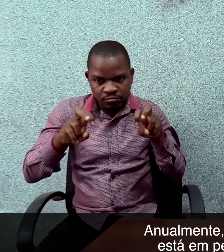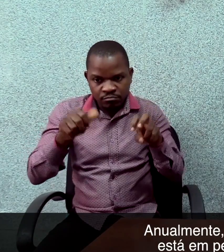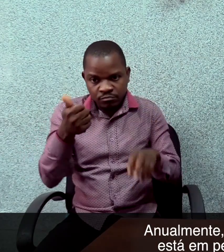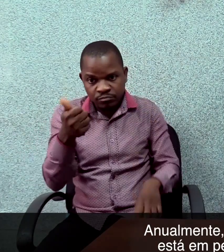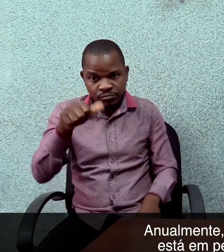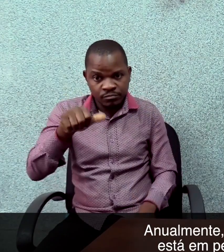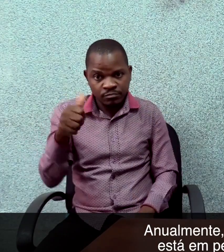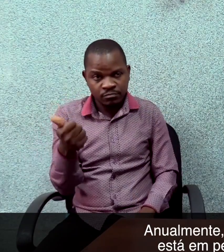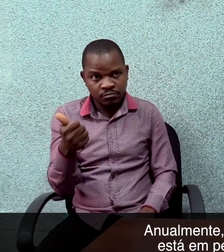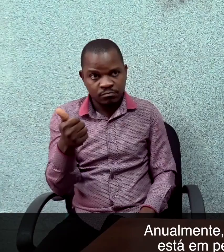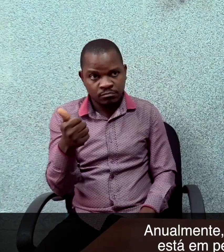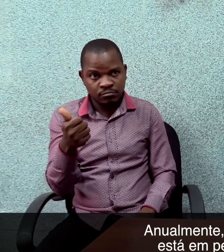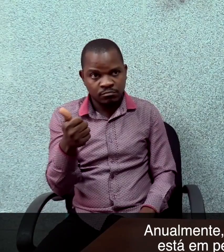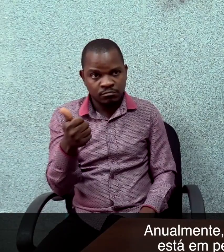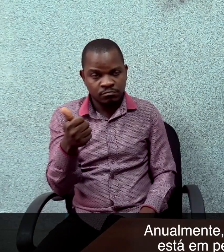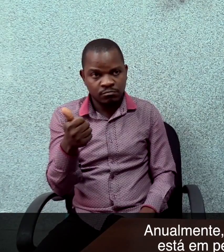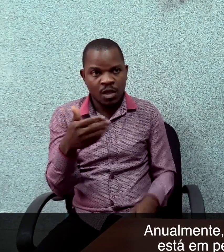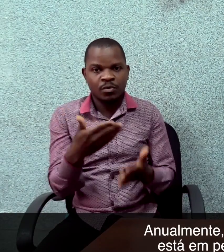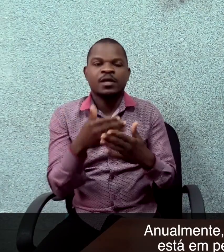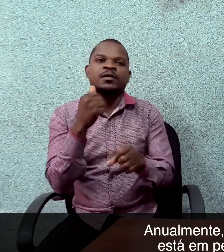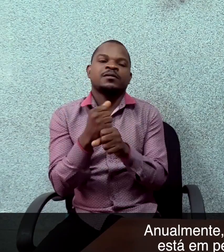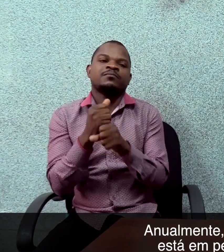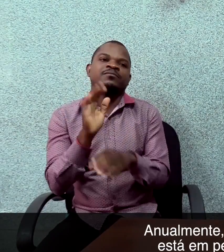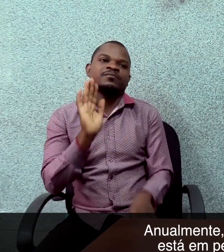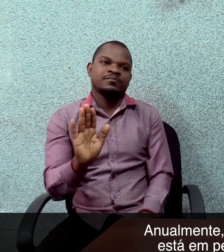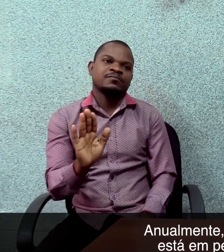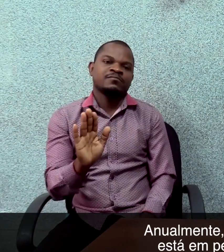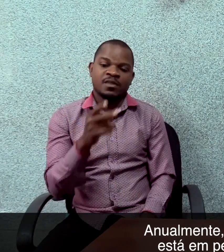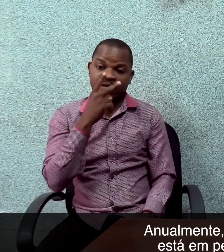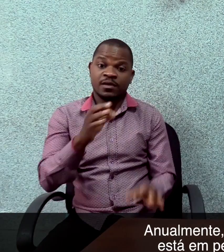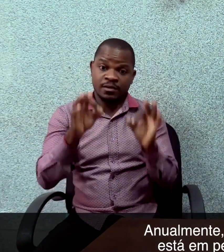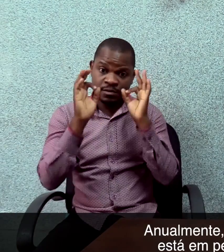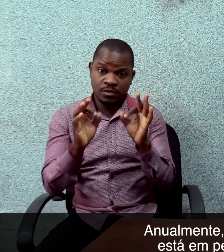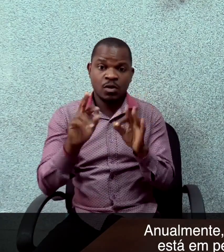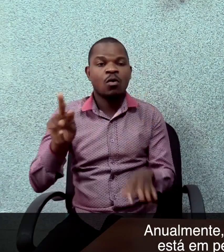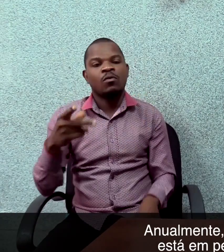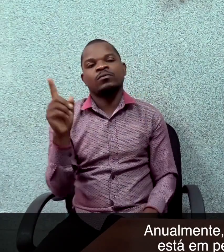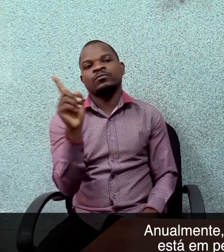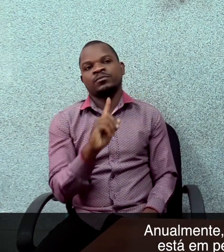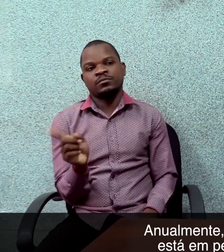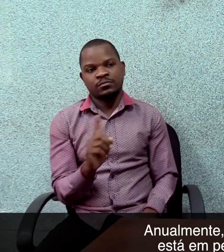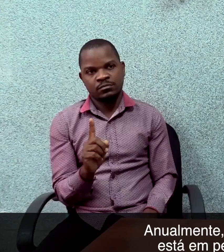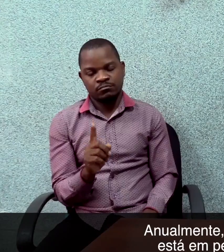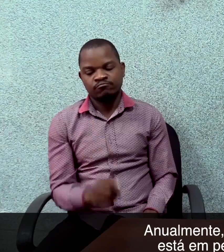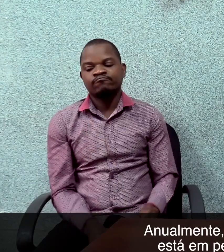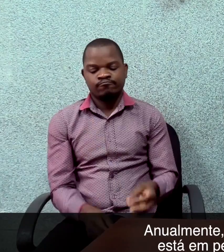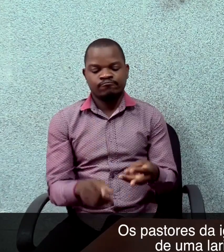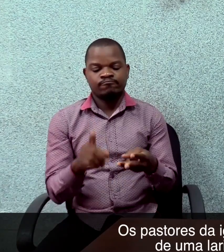se esse seu instrumento de trabalho está em boas condições ou não.